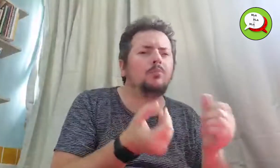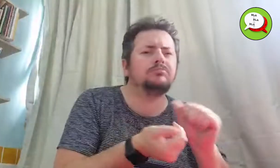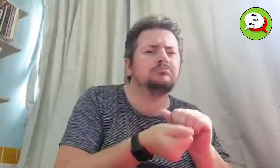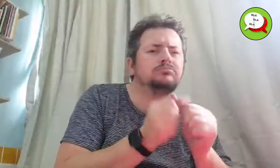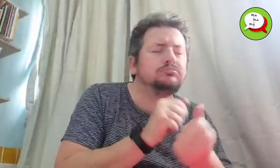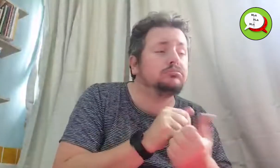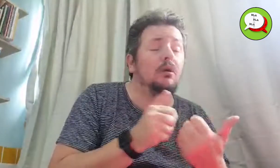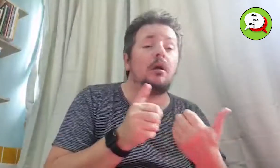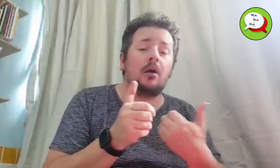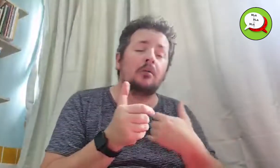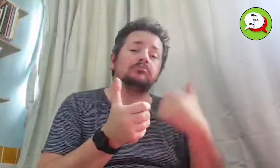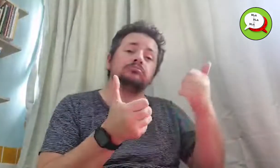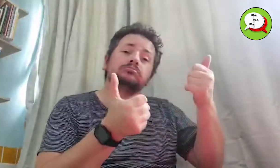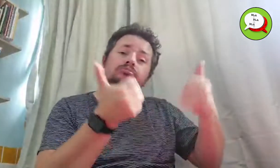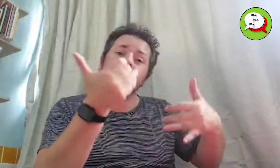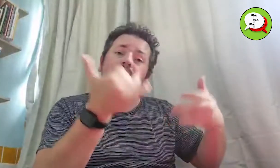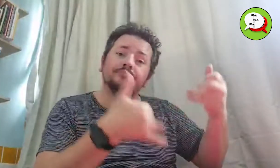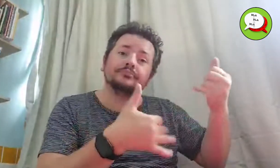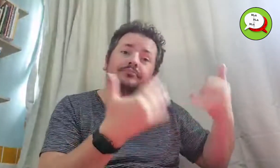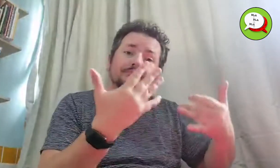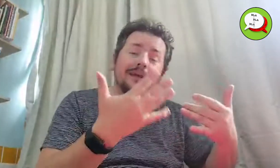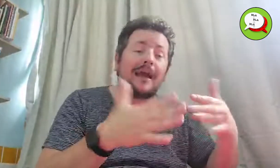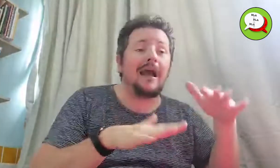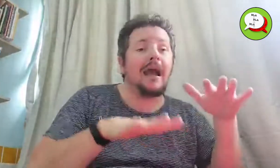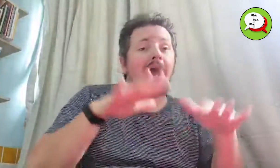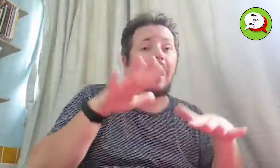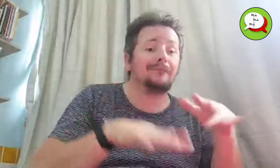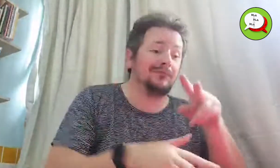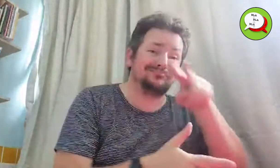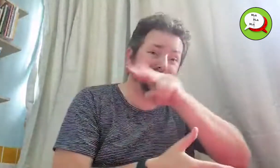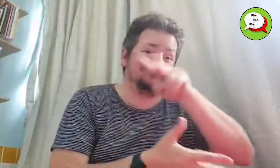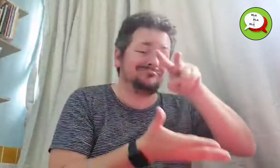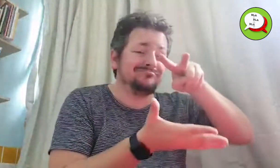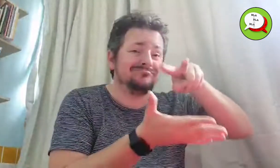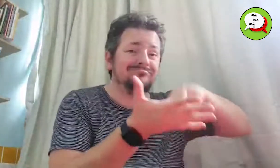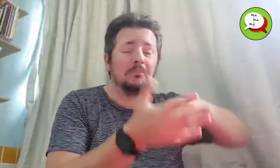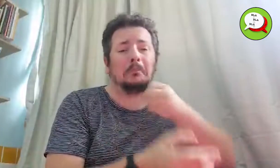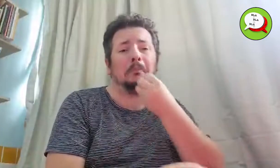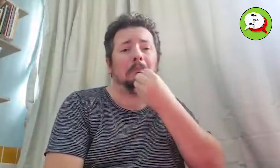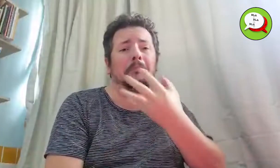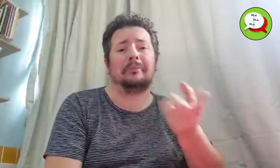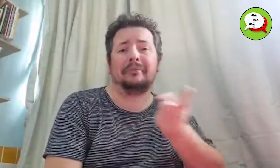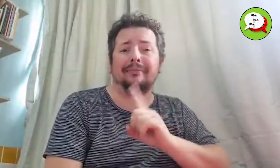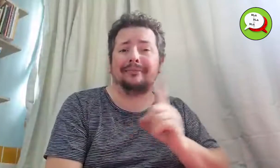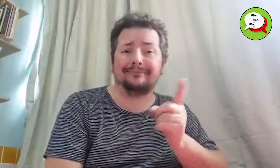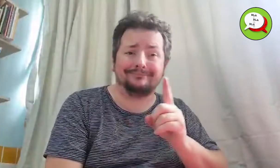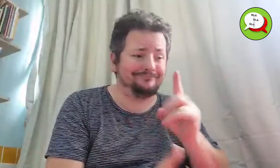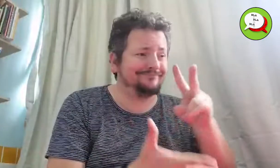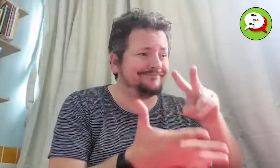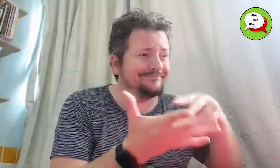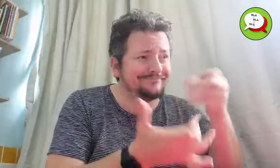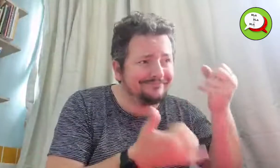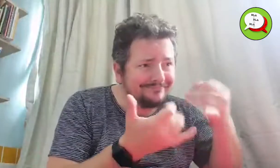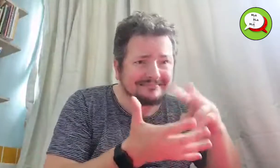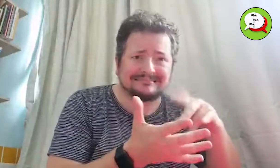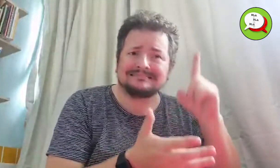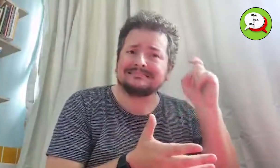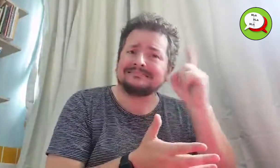você não sabe Libras. Muitas vezes os alunos, por exemplo, eles não conseguem ler as atividades, eles não sabem ler